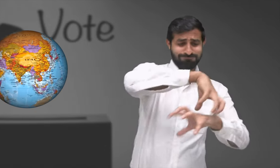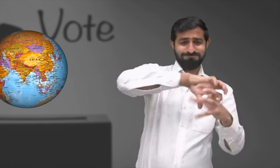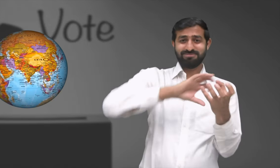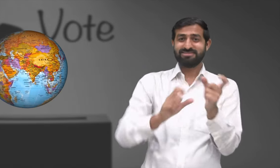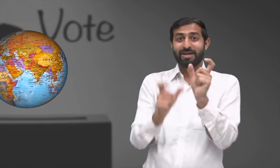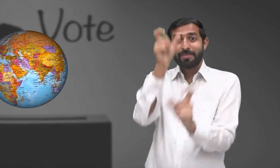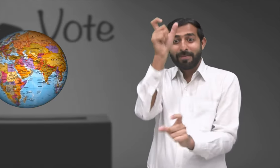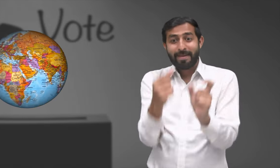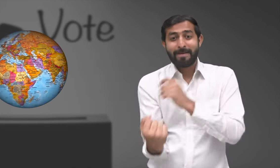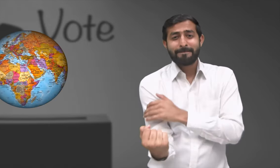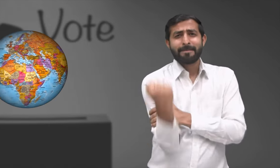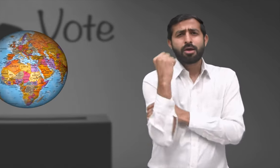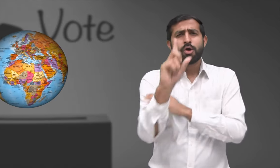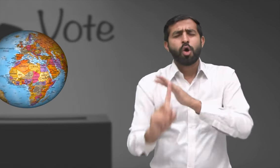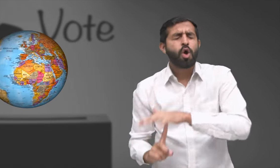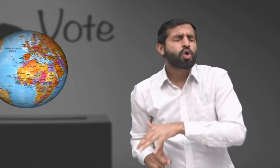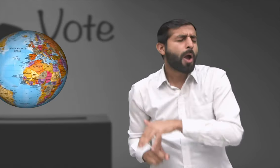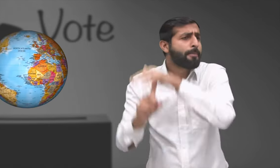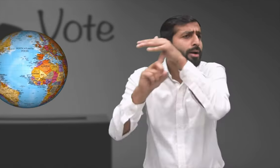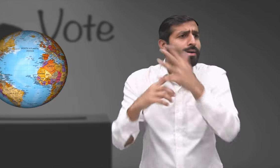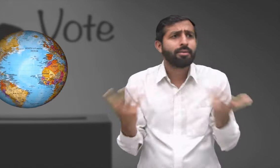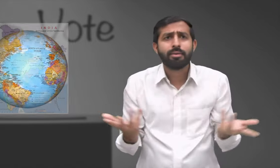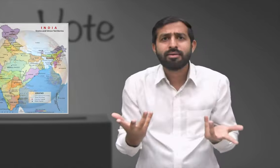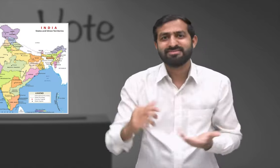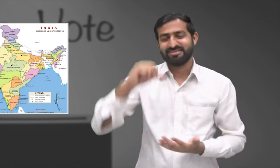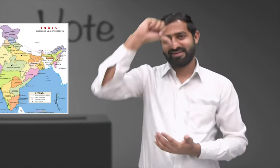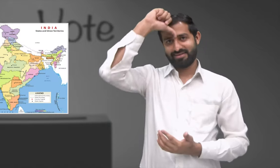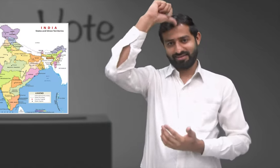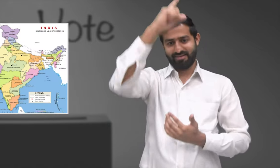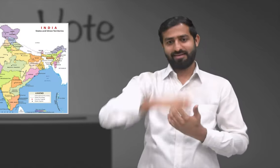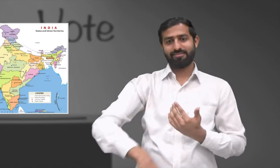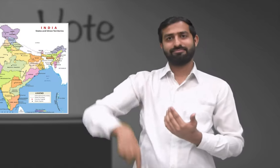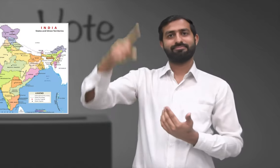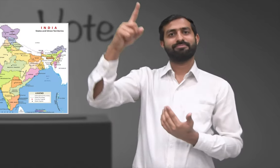सबसे विशाल लोकतांत्रिक देश भारत